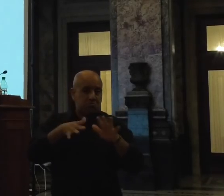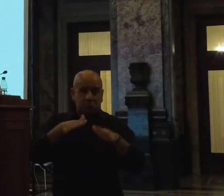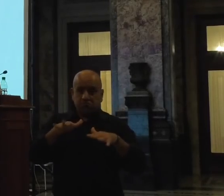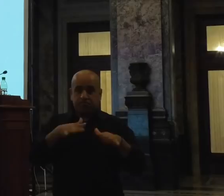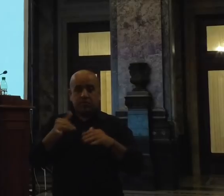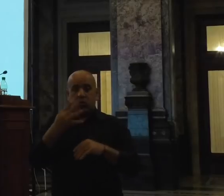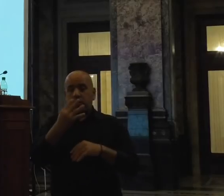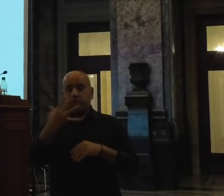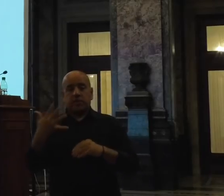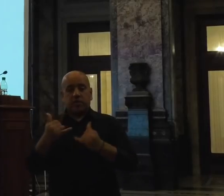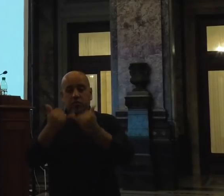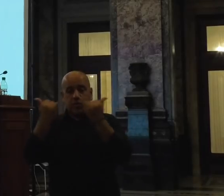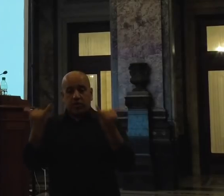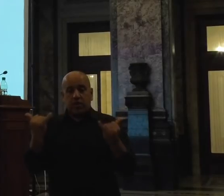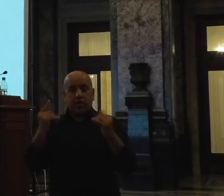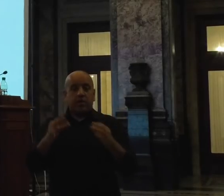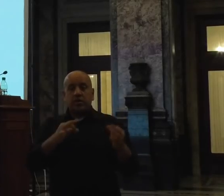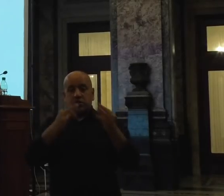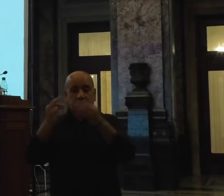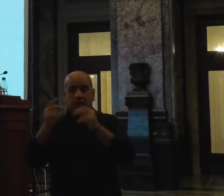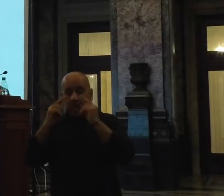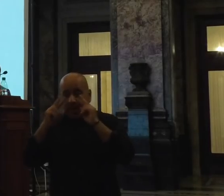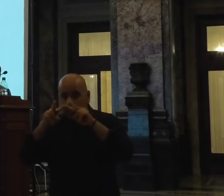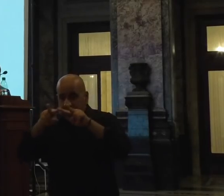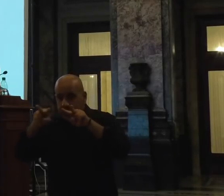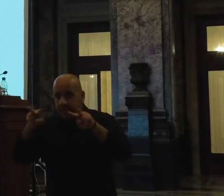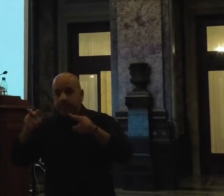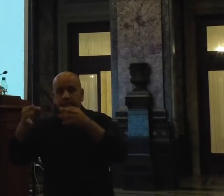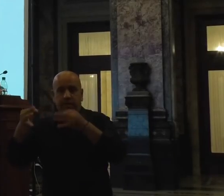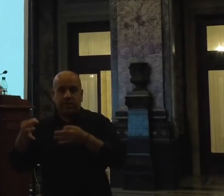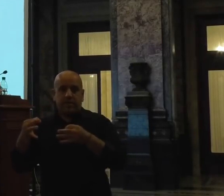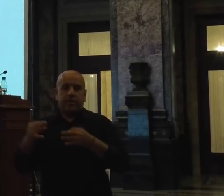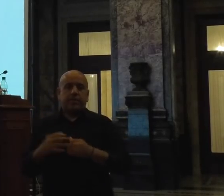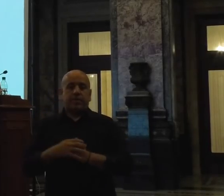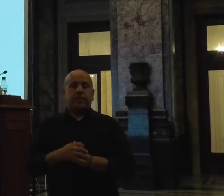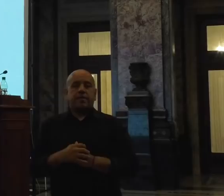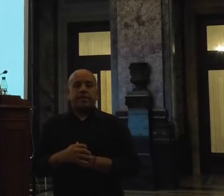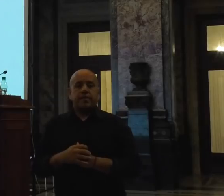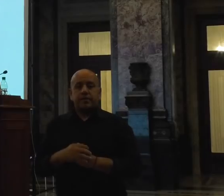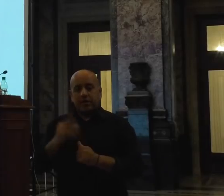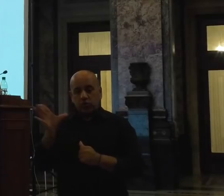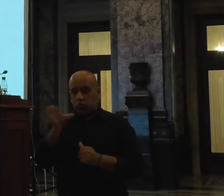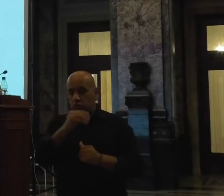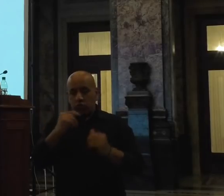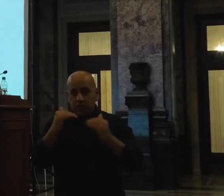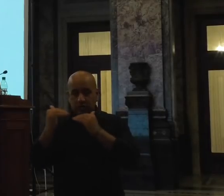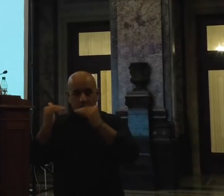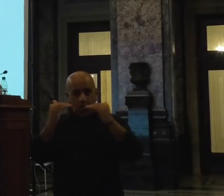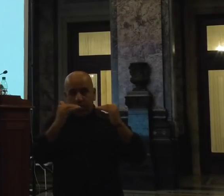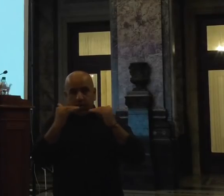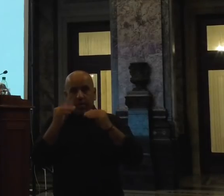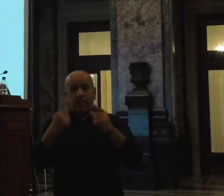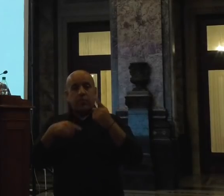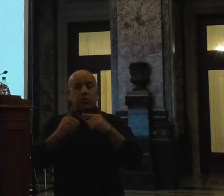45 días llegar a un umbral bajo, consistente. ¿Okay? Todo es igual, solo que en